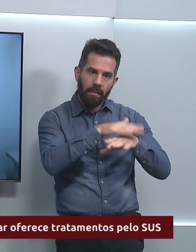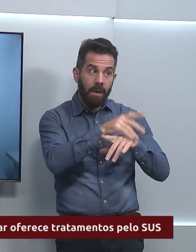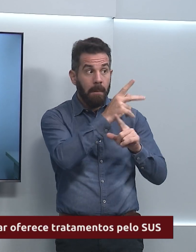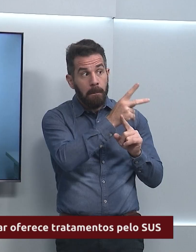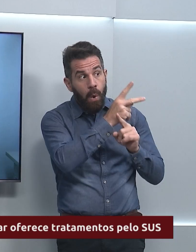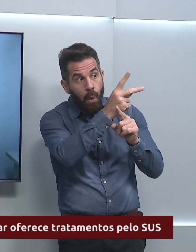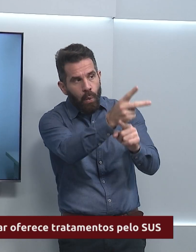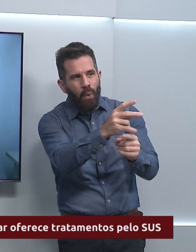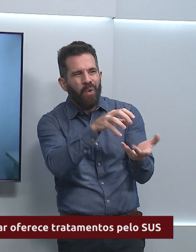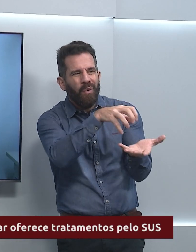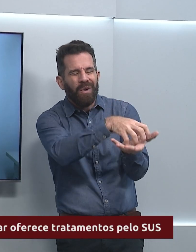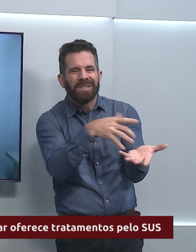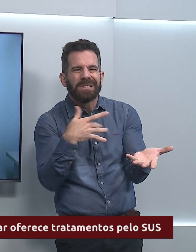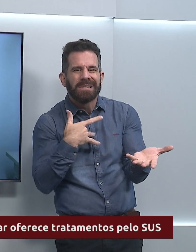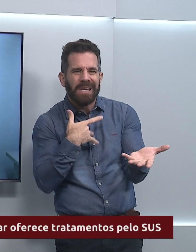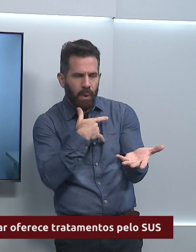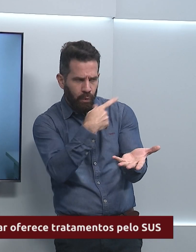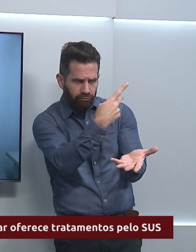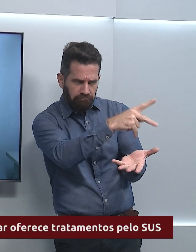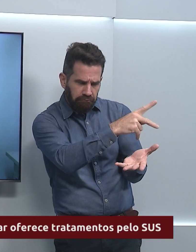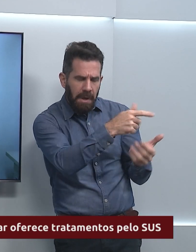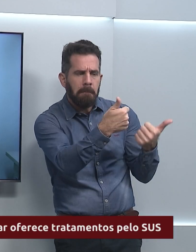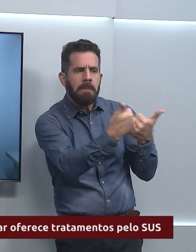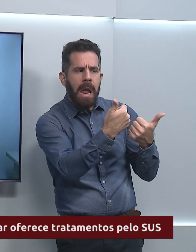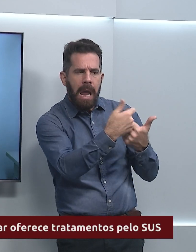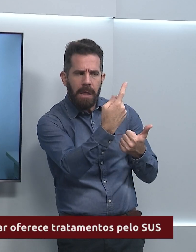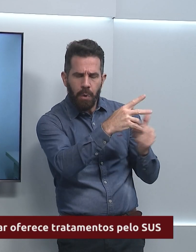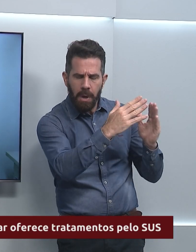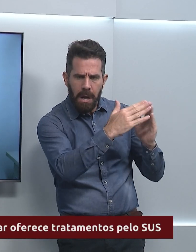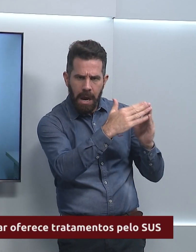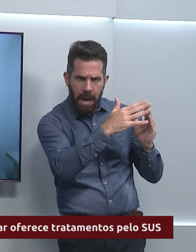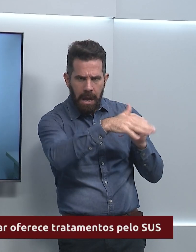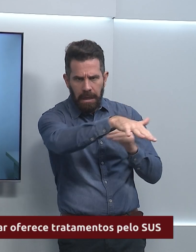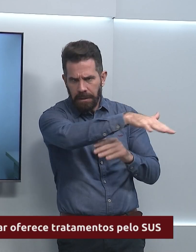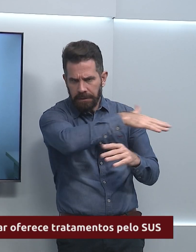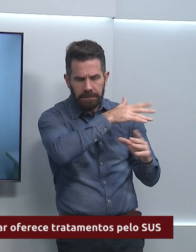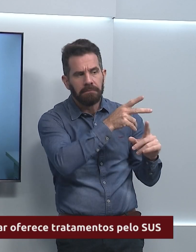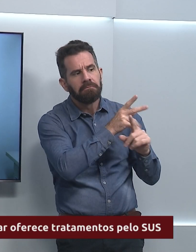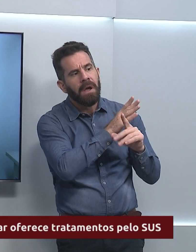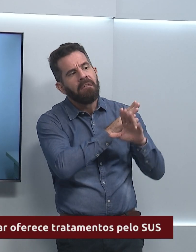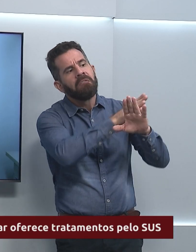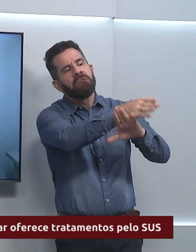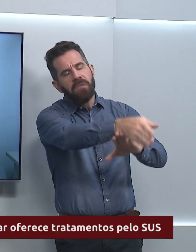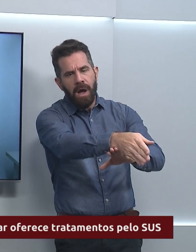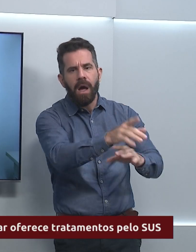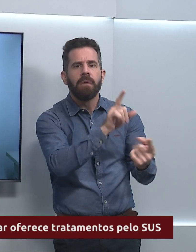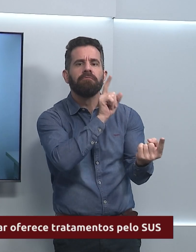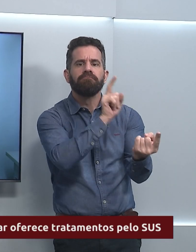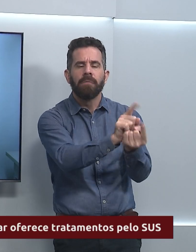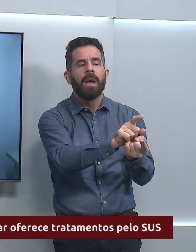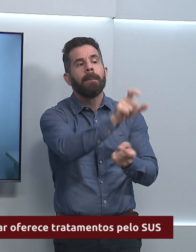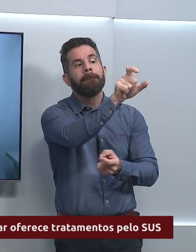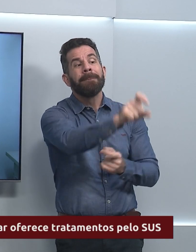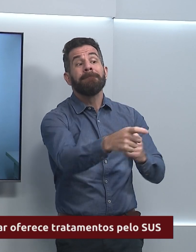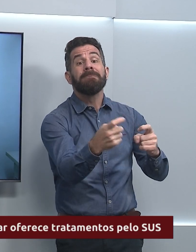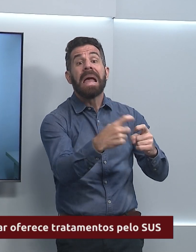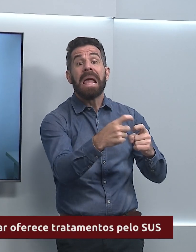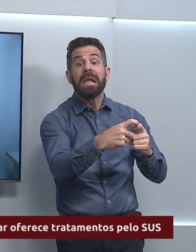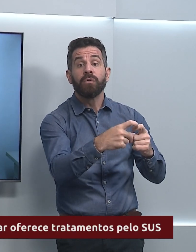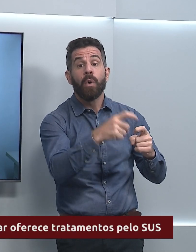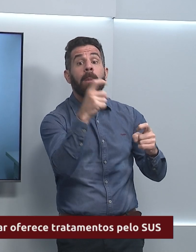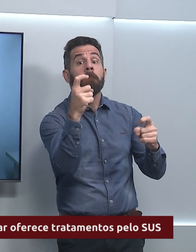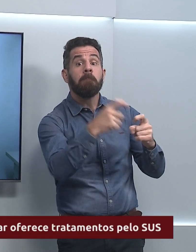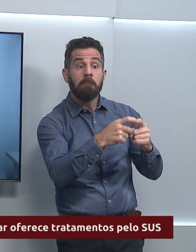posto de saúde, uma unidade de saúde básica mais próxima da sua residência, se consultar com o médico e